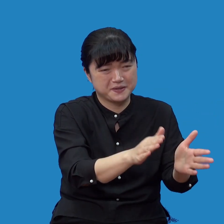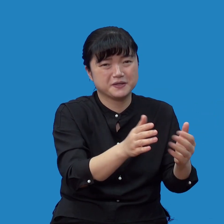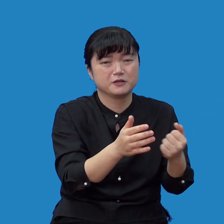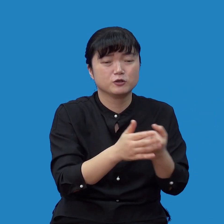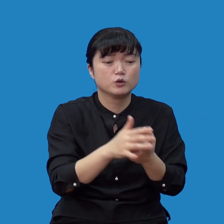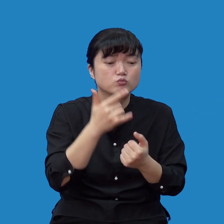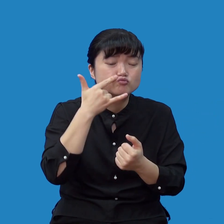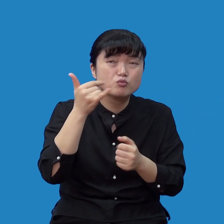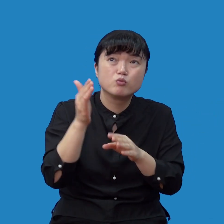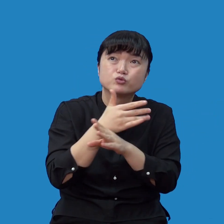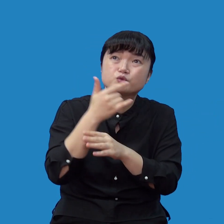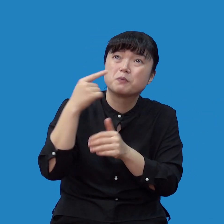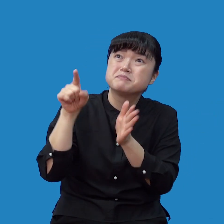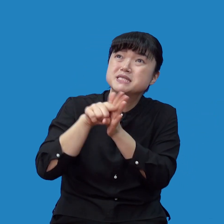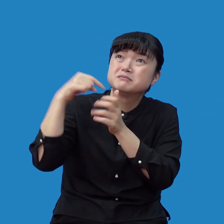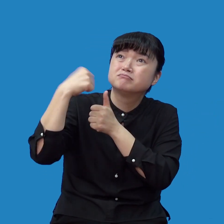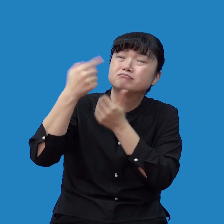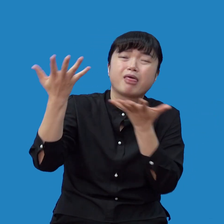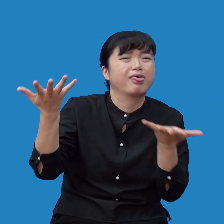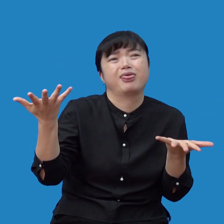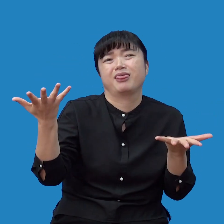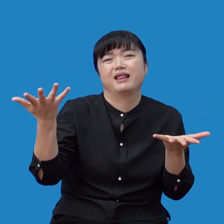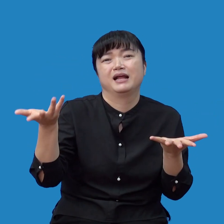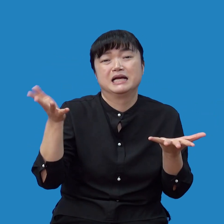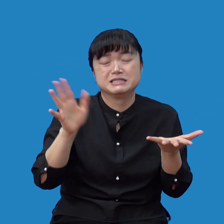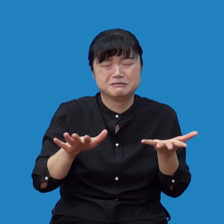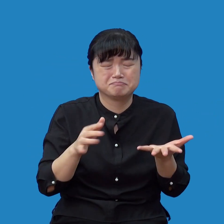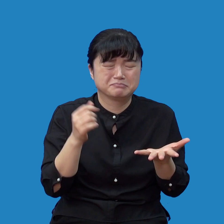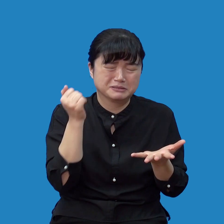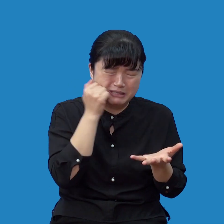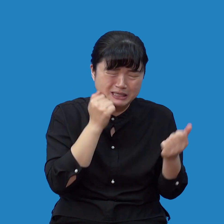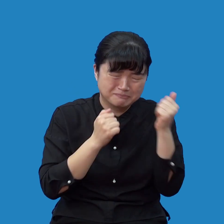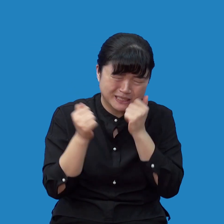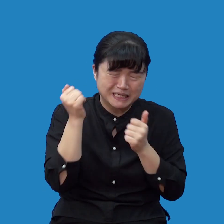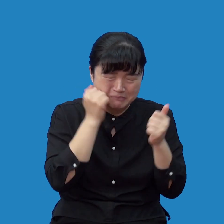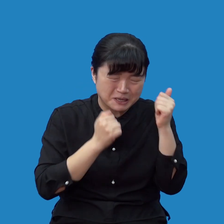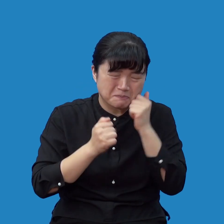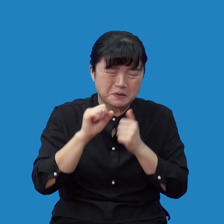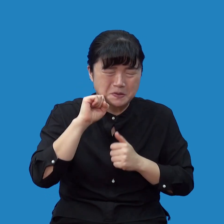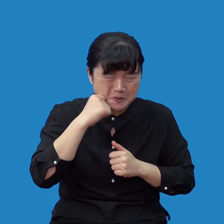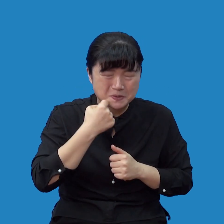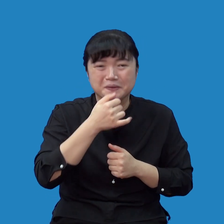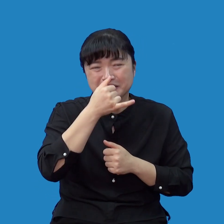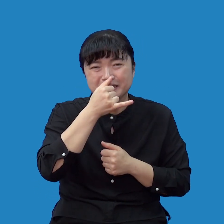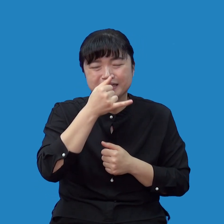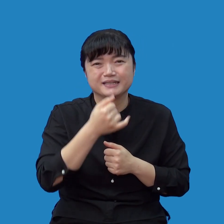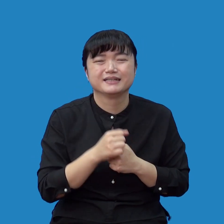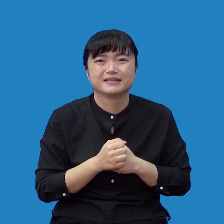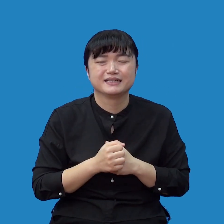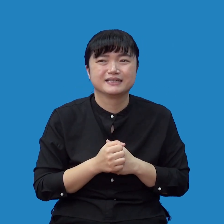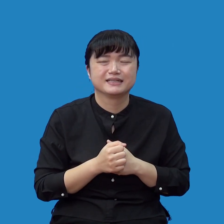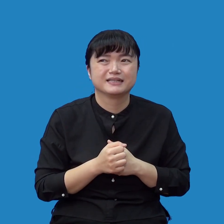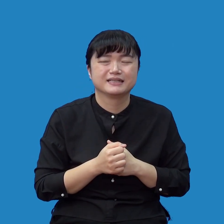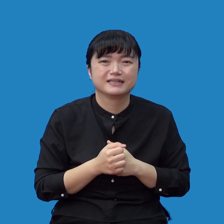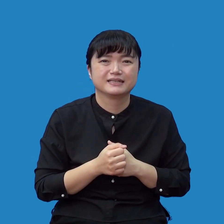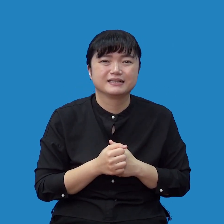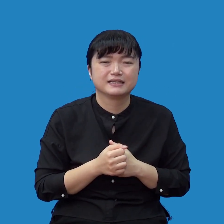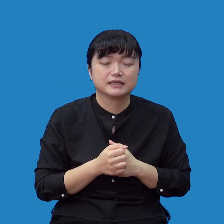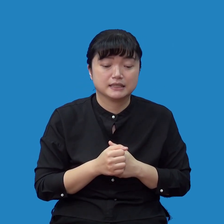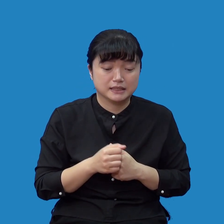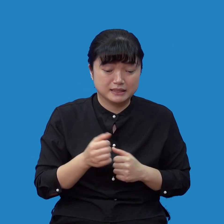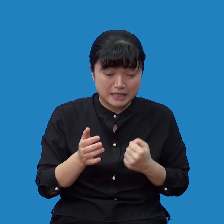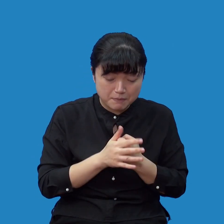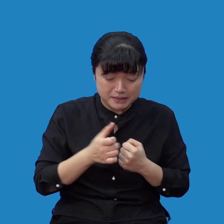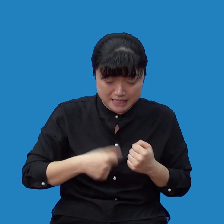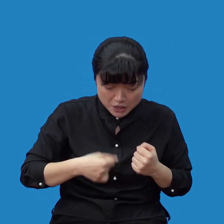배우지는 못했습니다. 그래서 시행착오와 실수가 정말 많았는데요, 그러기에 저는 저의 자녀들과 제가